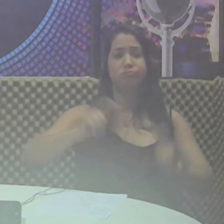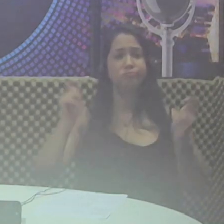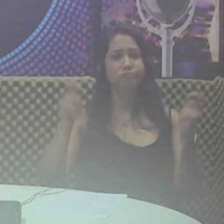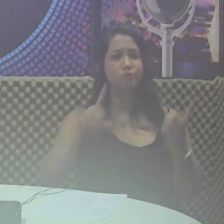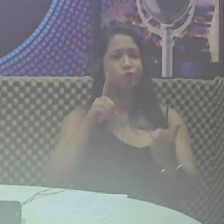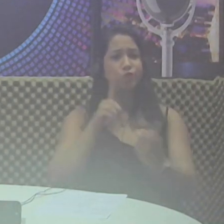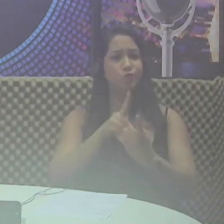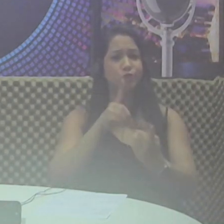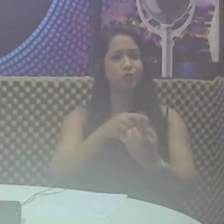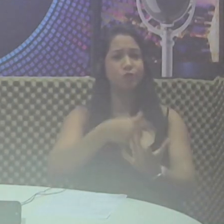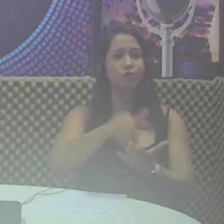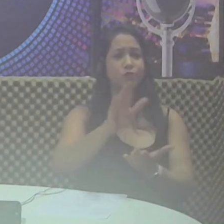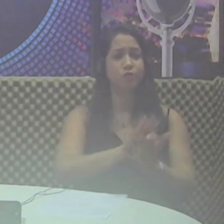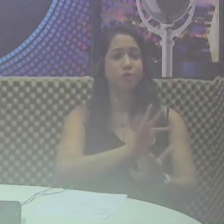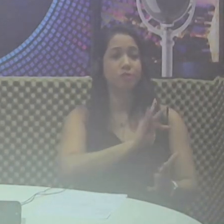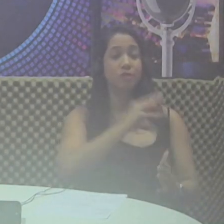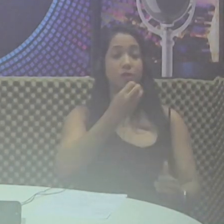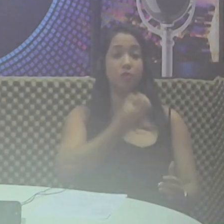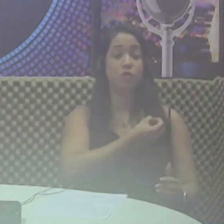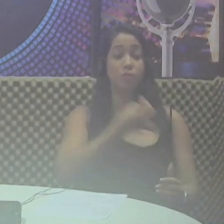da nota técnica número